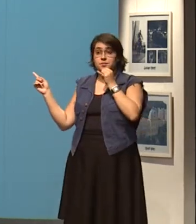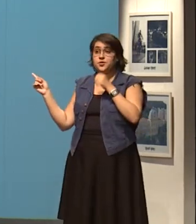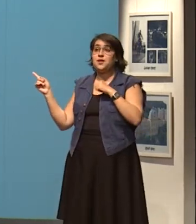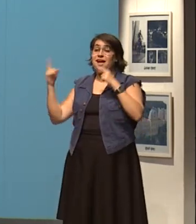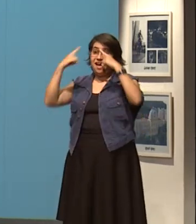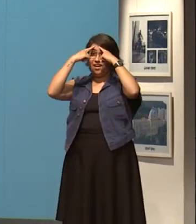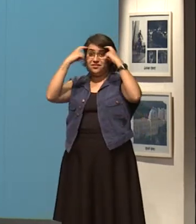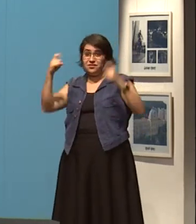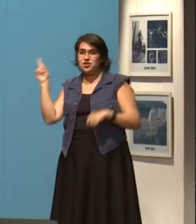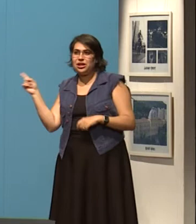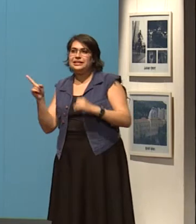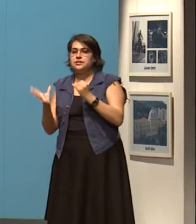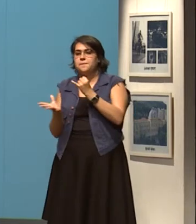falou anteriormente.